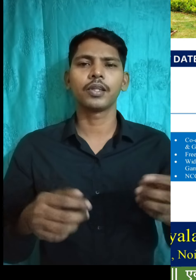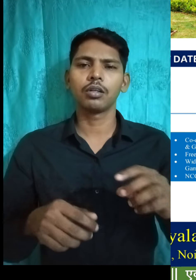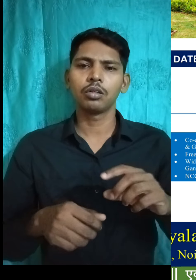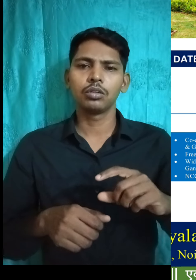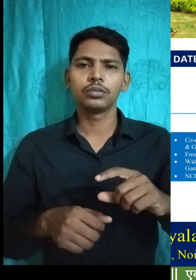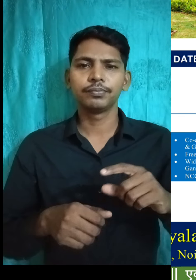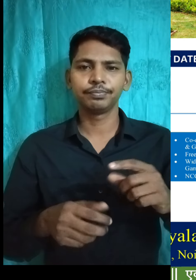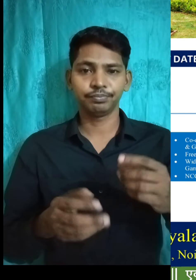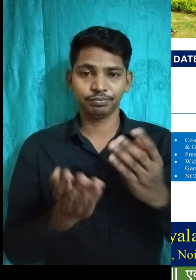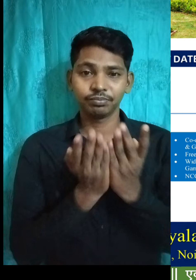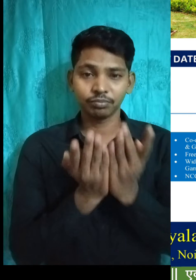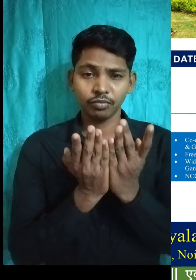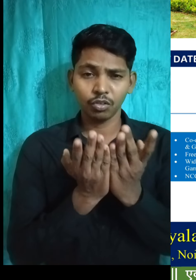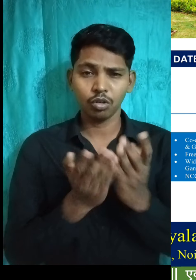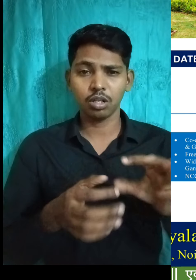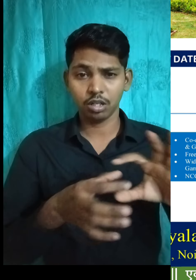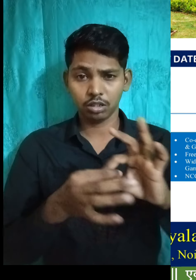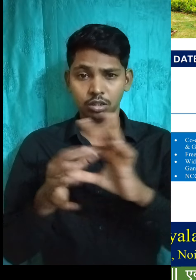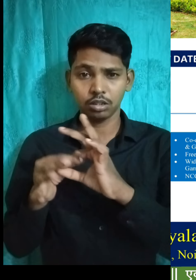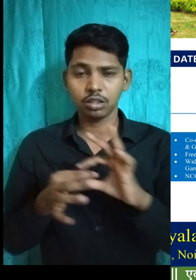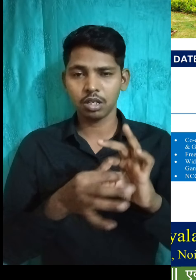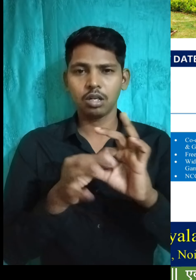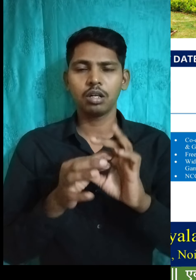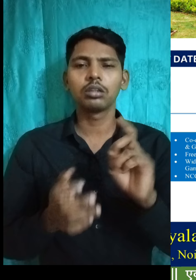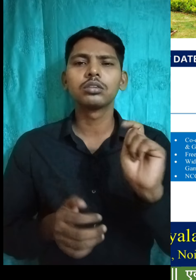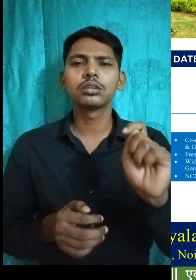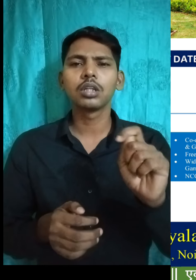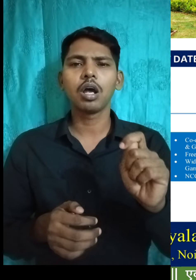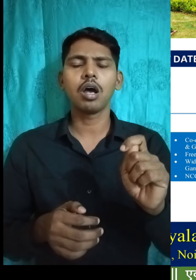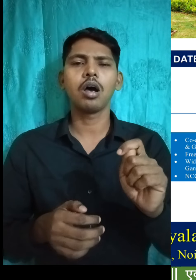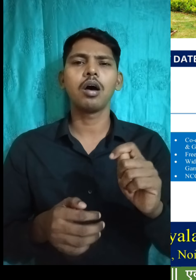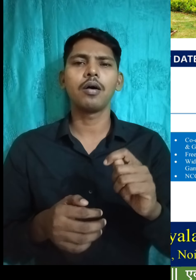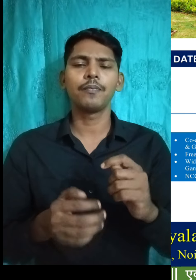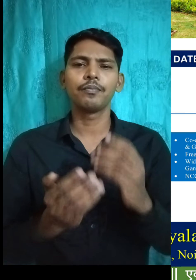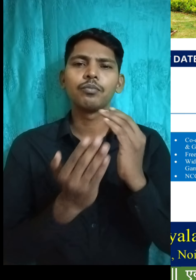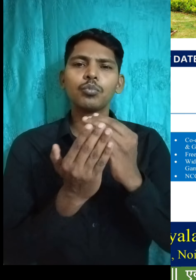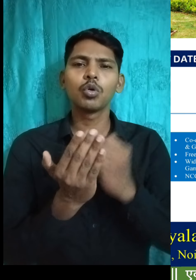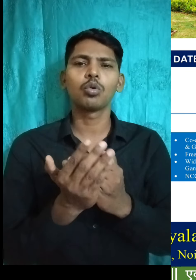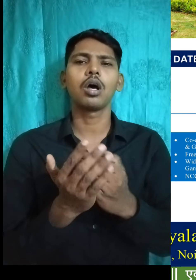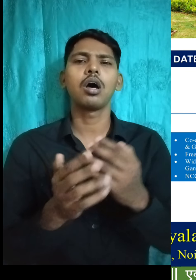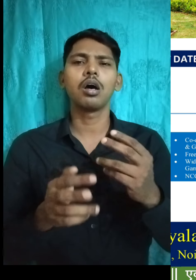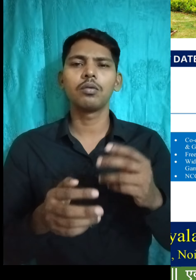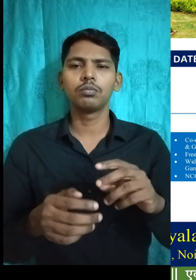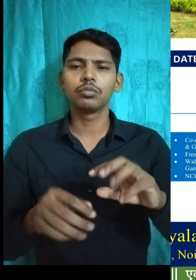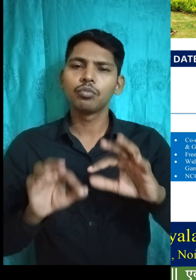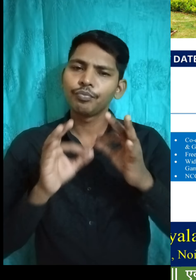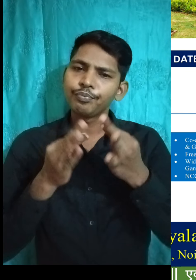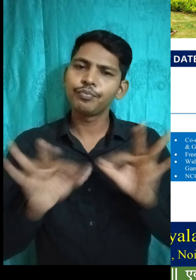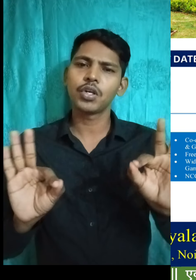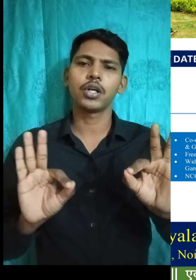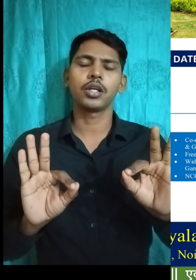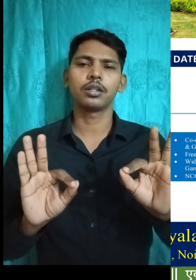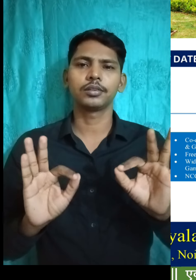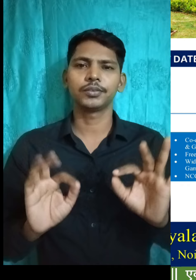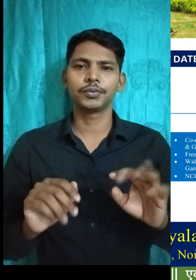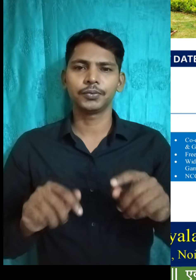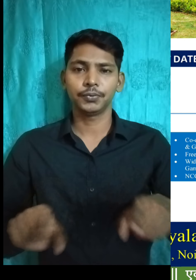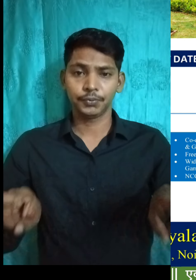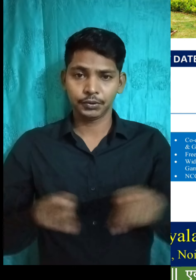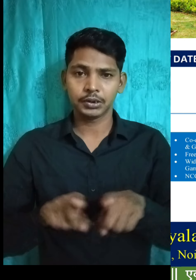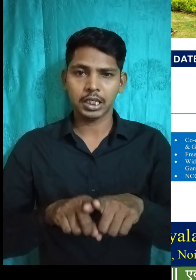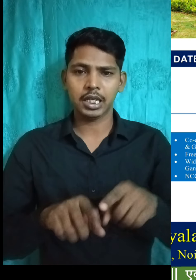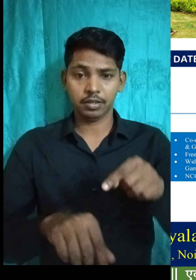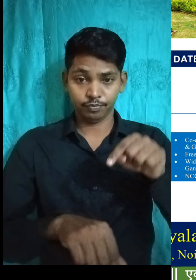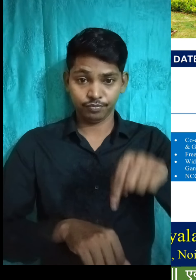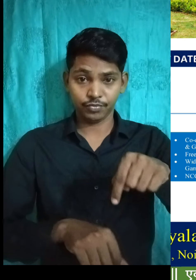उठाइए। आवेदन शुल्क निःशुल्क है। किसी भी प्रकार का कोई भी कैटेगरी, कोई भी आवेदन जो